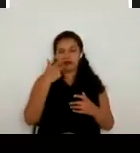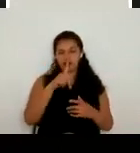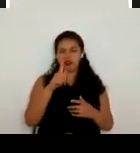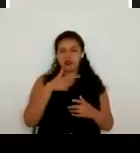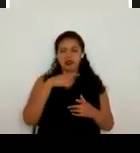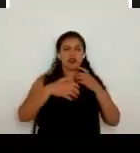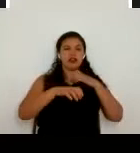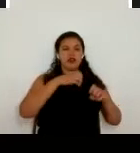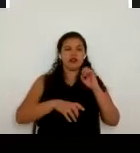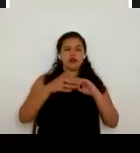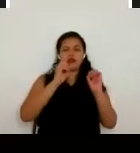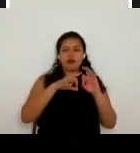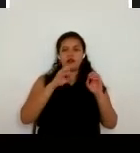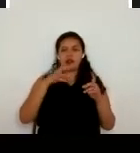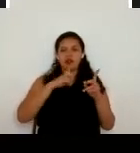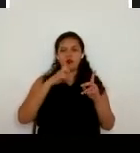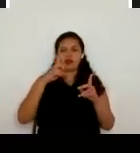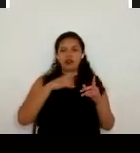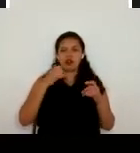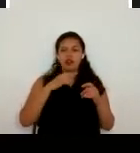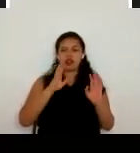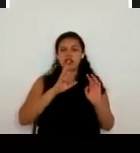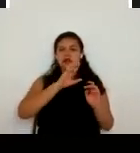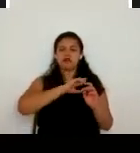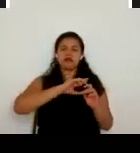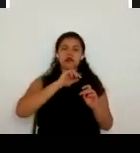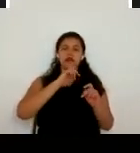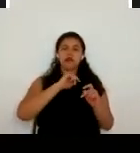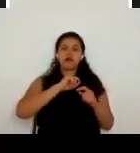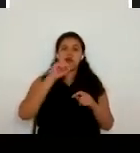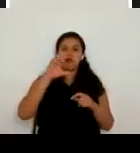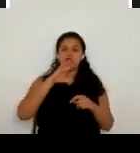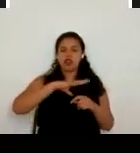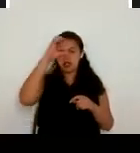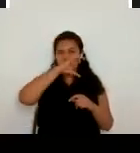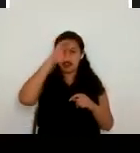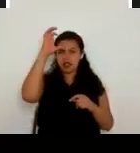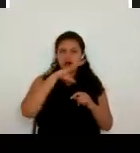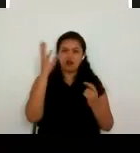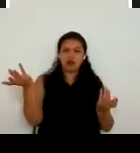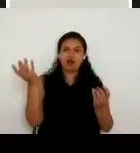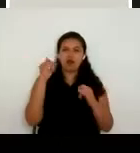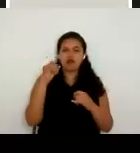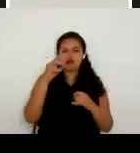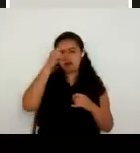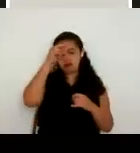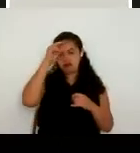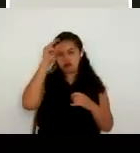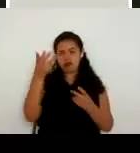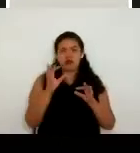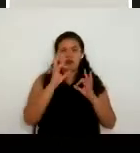jubilados y pensionados técnicos profesionales profesionales científicos intelectuales fuerzas armadas ejecutivos e